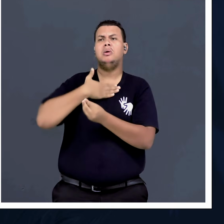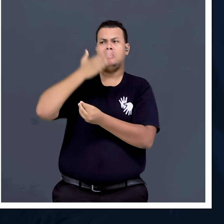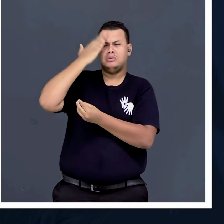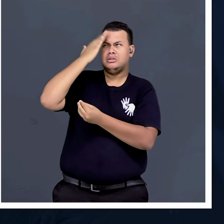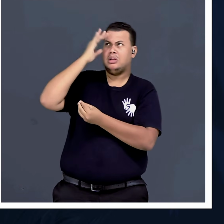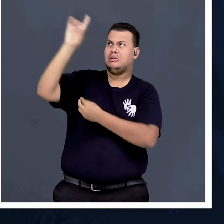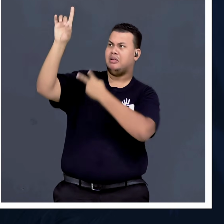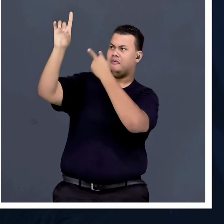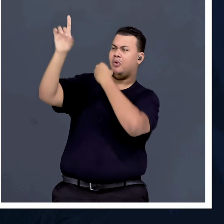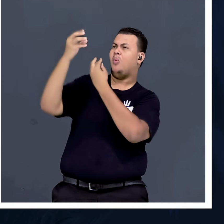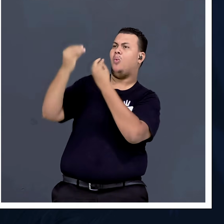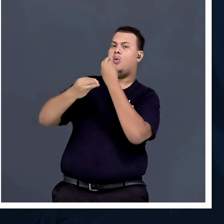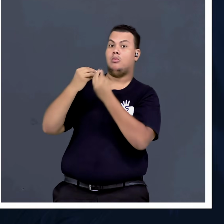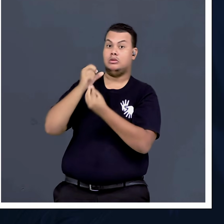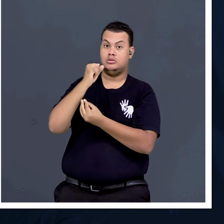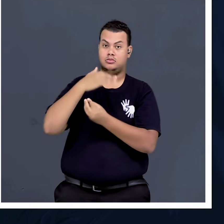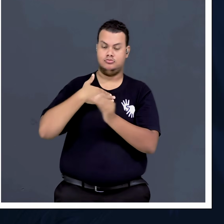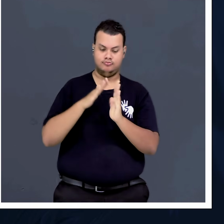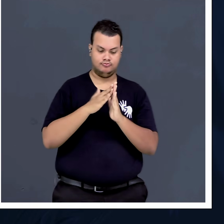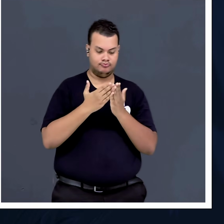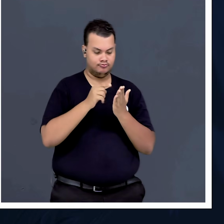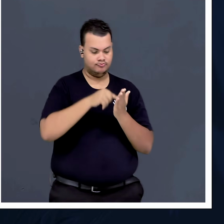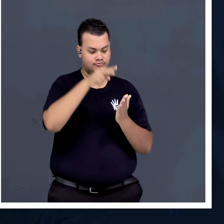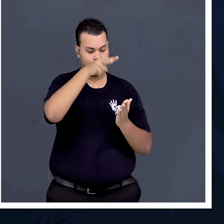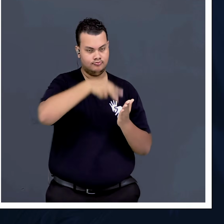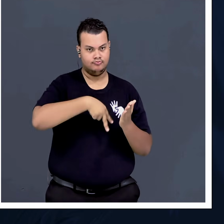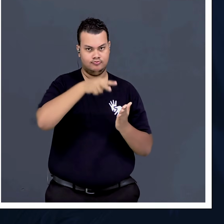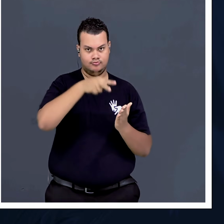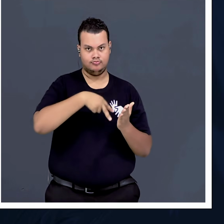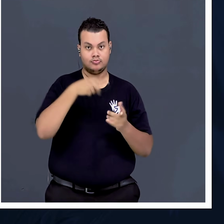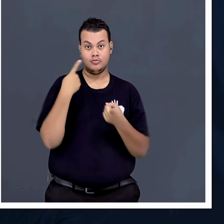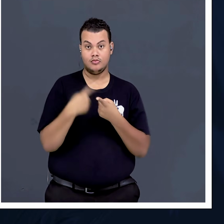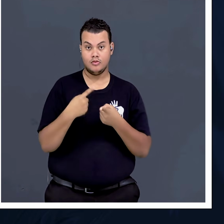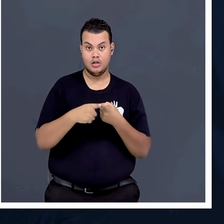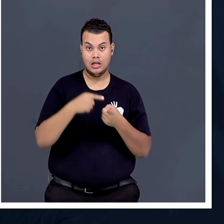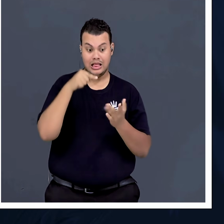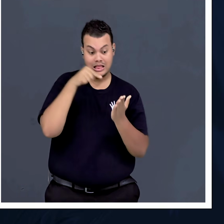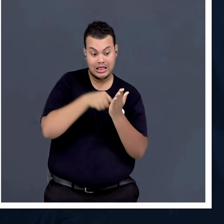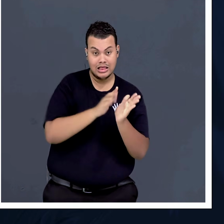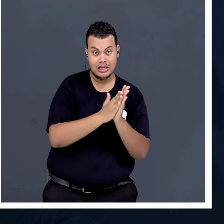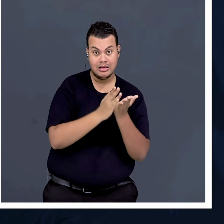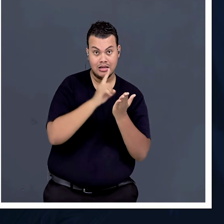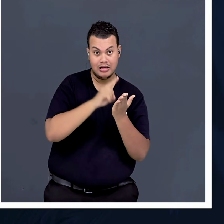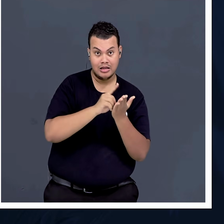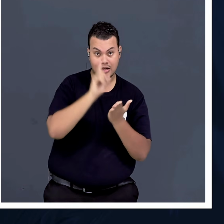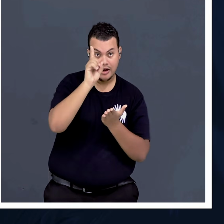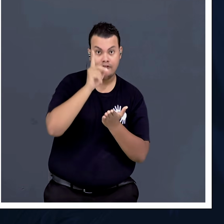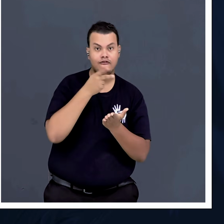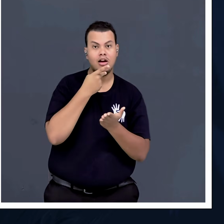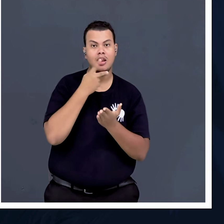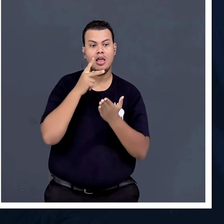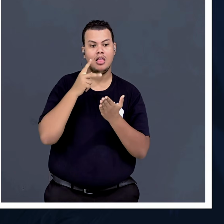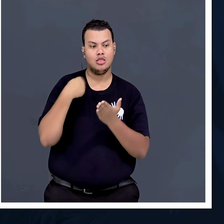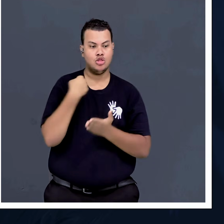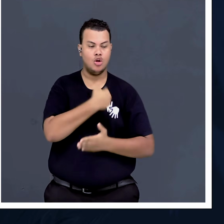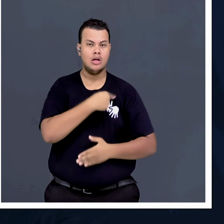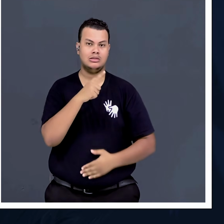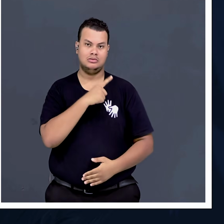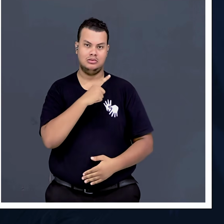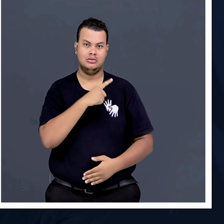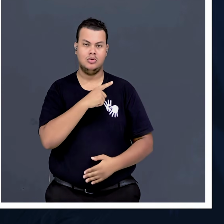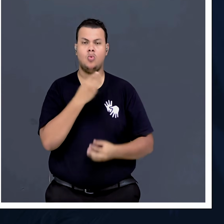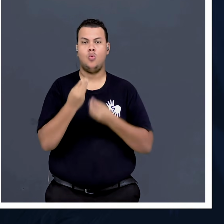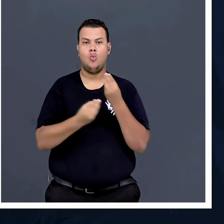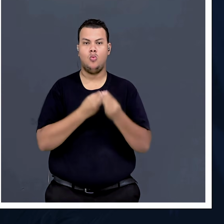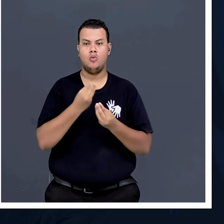tem sobre mim? Quando eu leio a palavra. Porque é aqui que Deus diz quem nós somos. É aqui que Ele